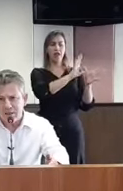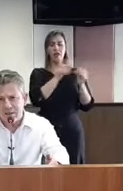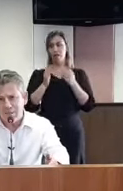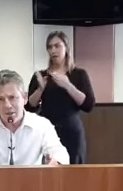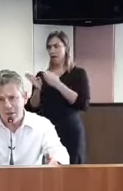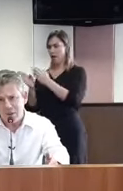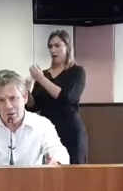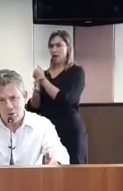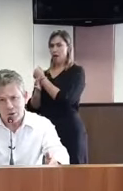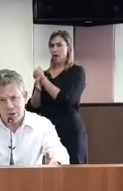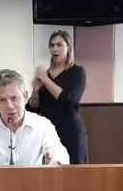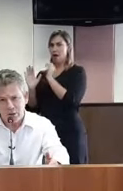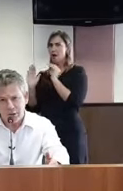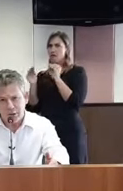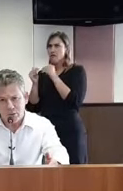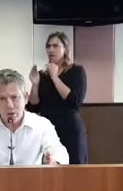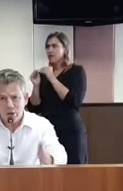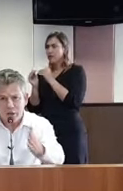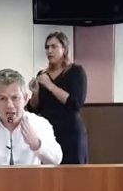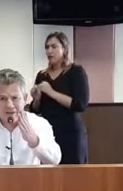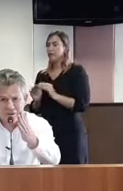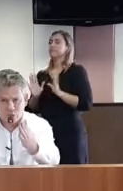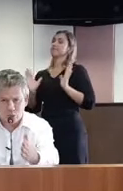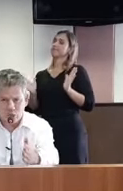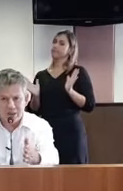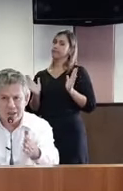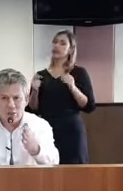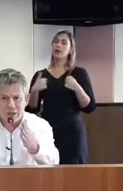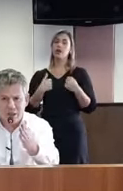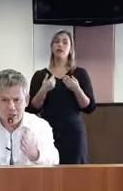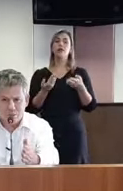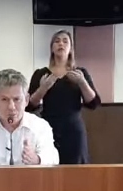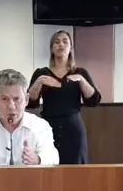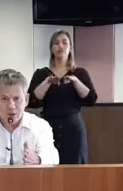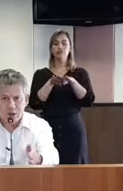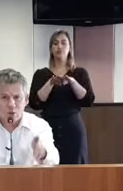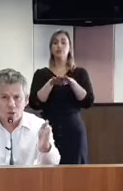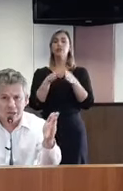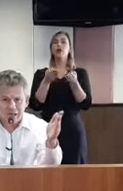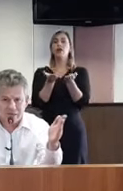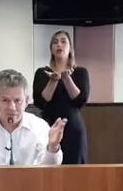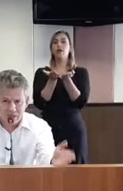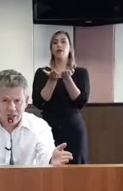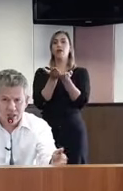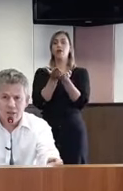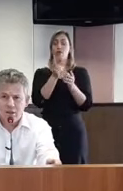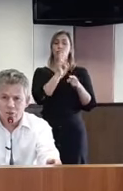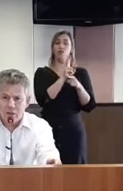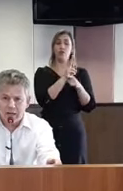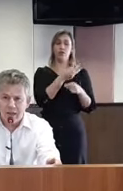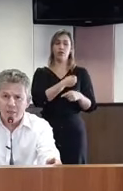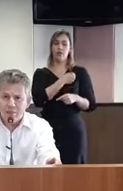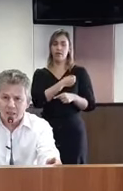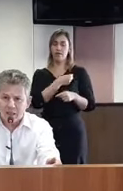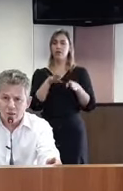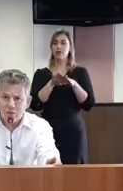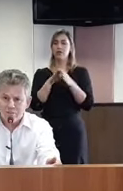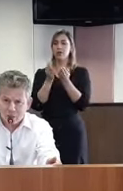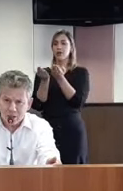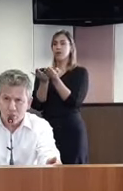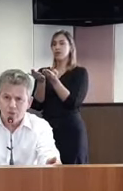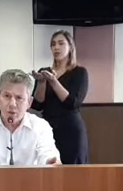linha extremistas que alguns têm adotado. A virtude está no equilíbrio, em cuidar da vida e cuidar para